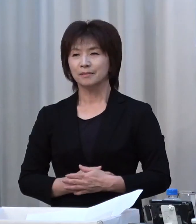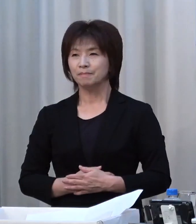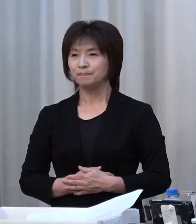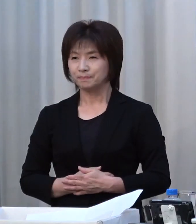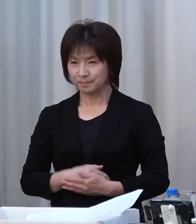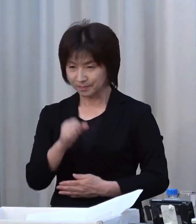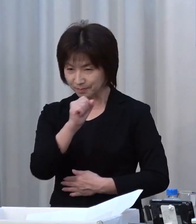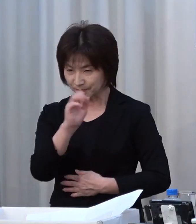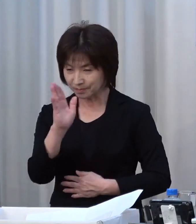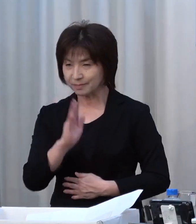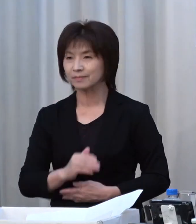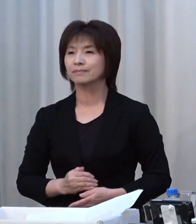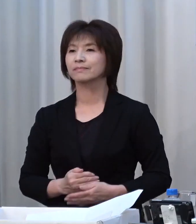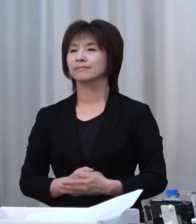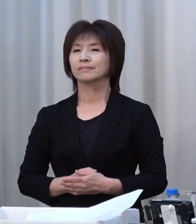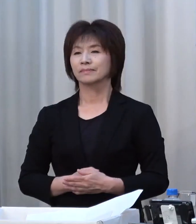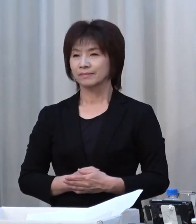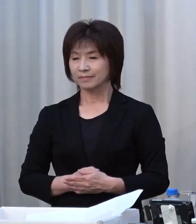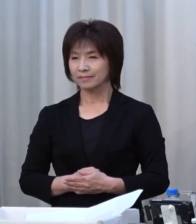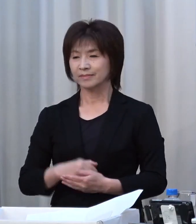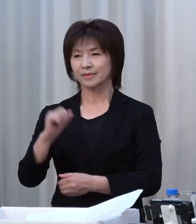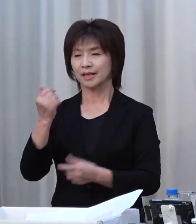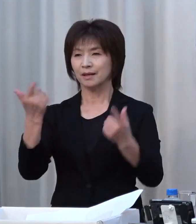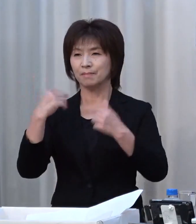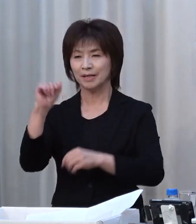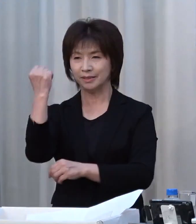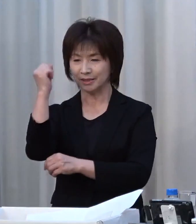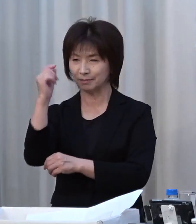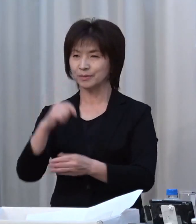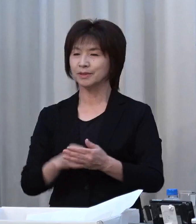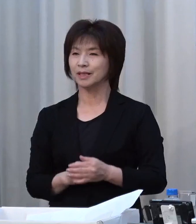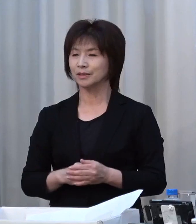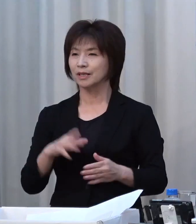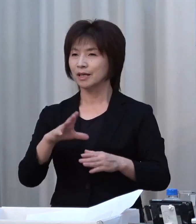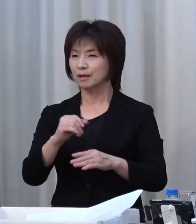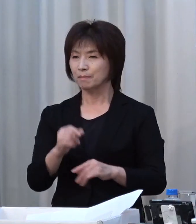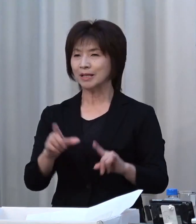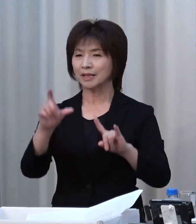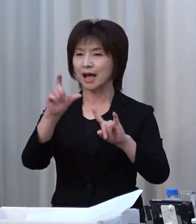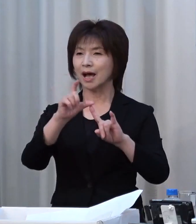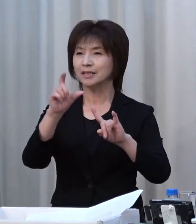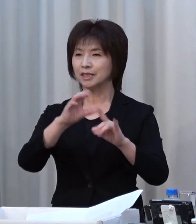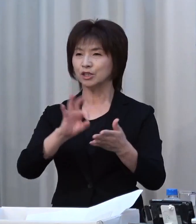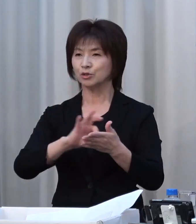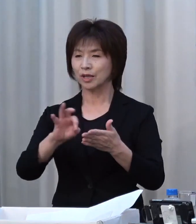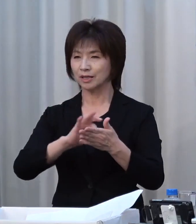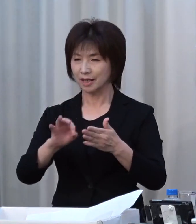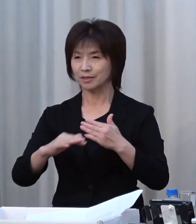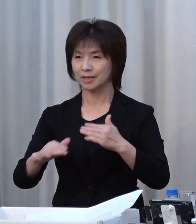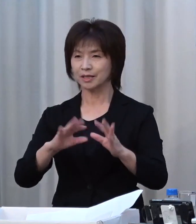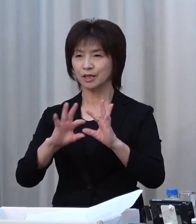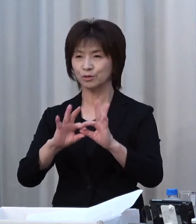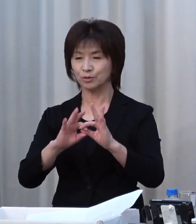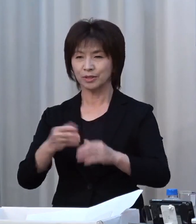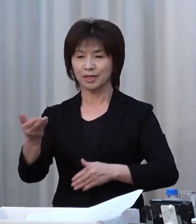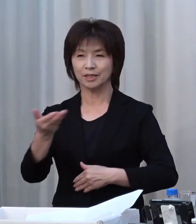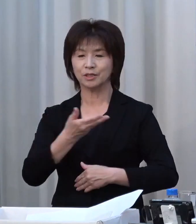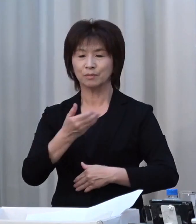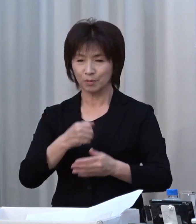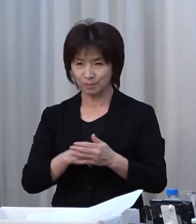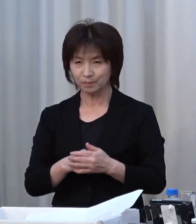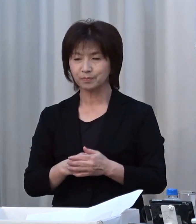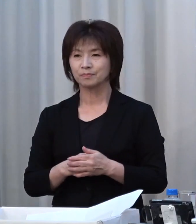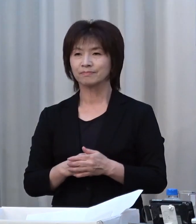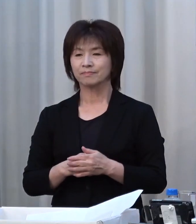はい、よろしくお願いいたします。 すみません、毎日新聞です。はい、まずICT 利活用戦略についてなんですけれども、はい、